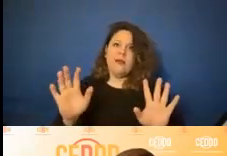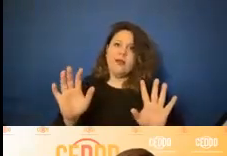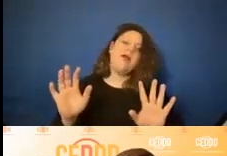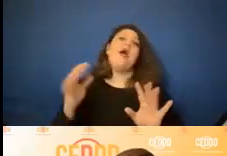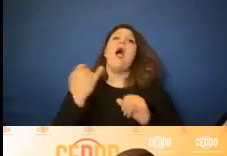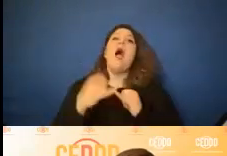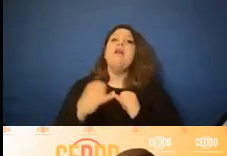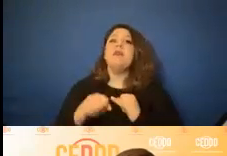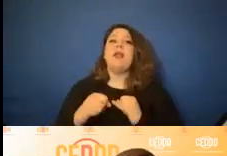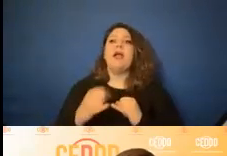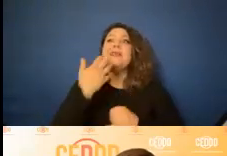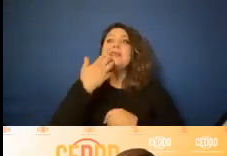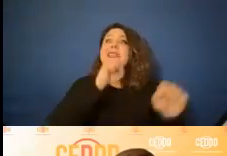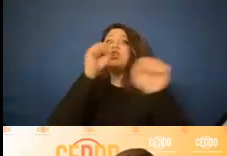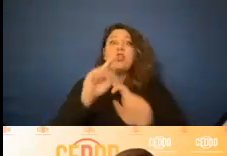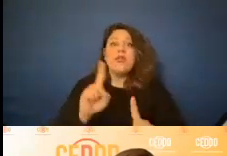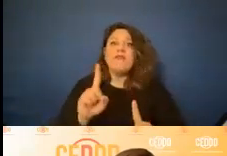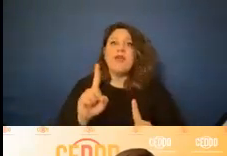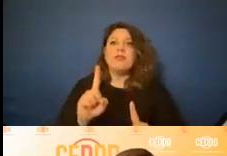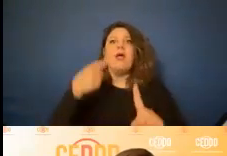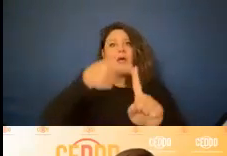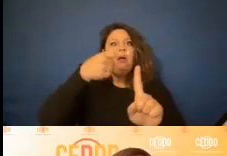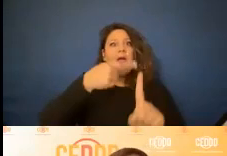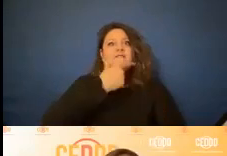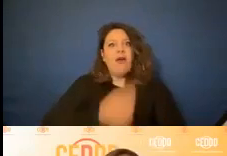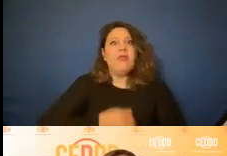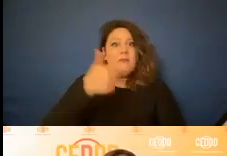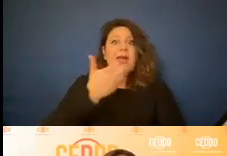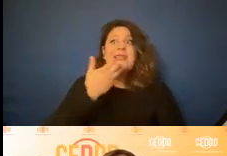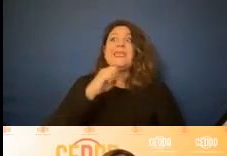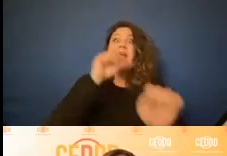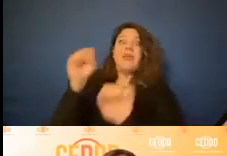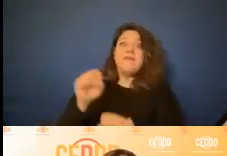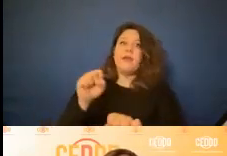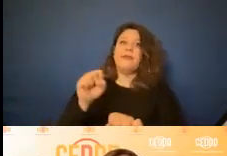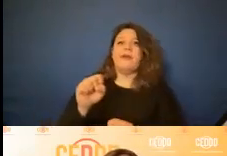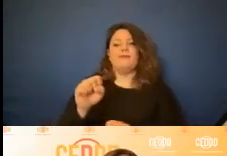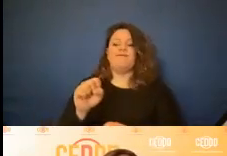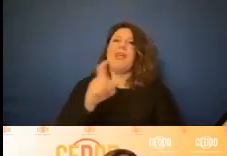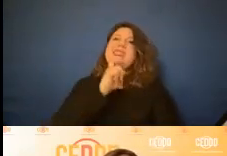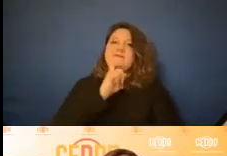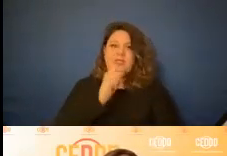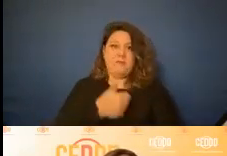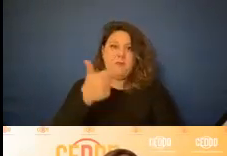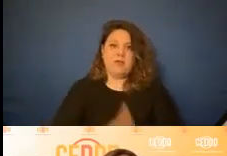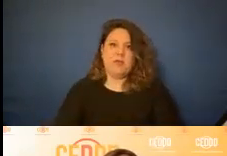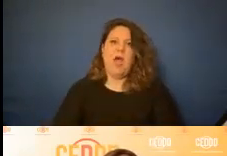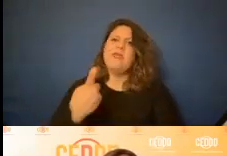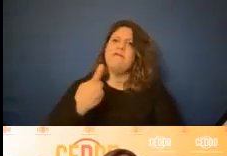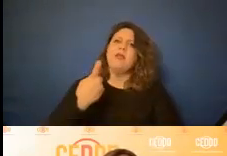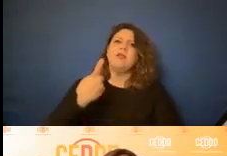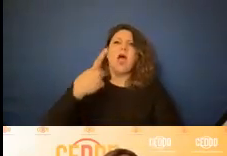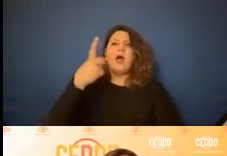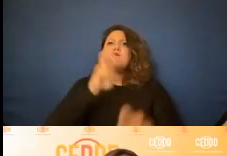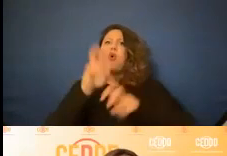el que no se defiende que con el que se defiende de forma adecuada. Y hay que actuar, desde luego hay que buscar soluciones y hay que hacerlo con firmeza. Las